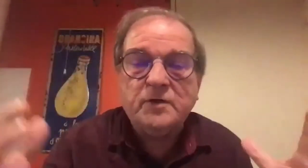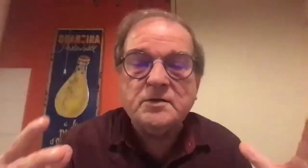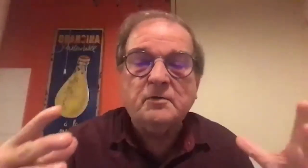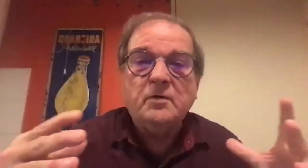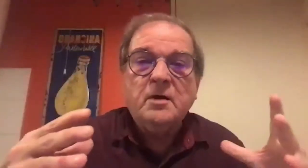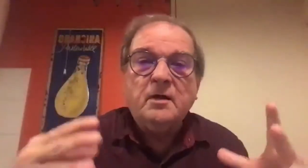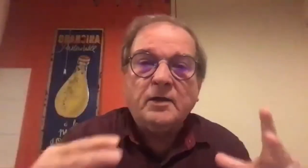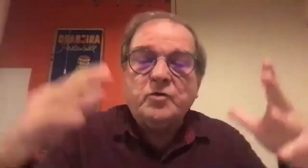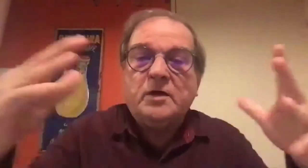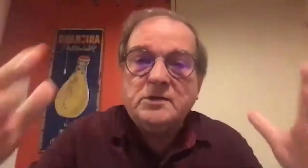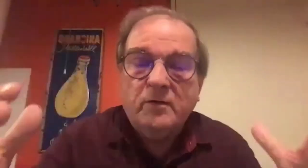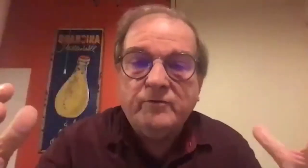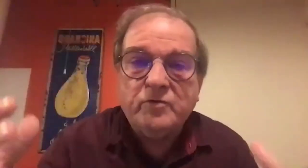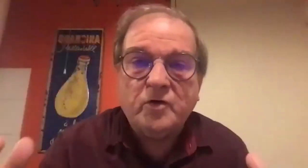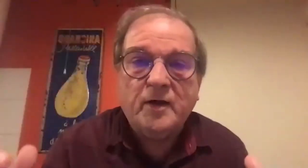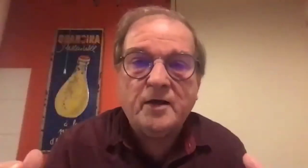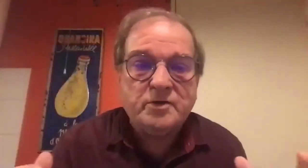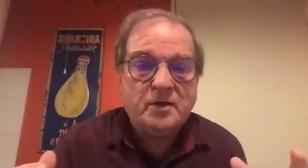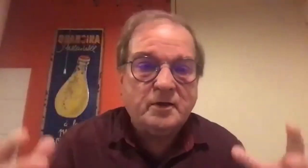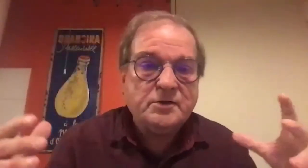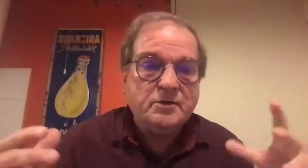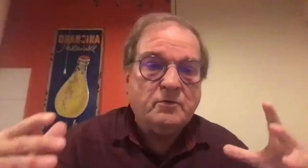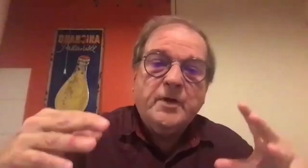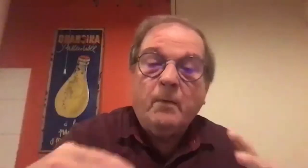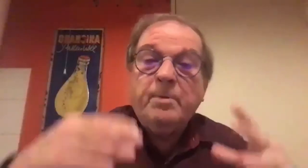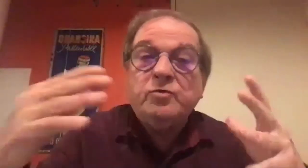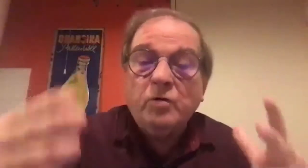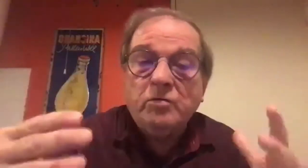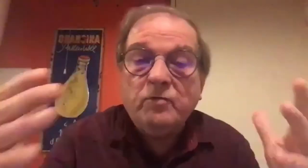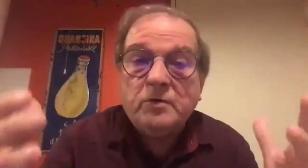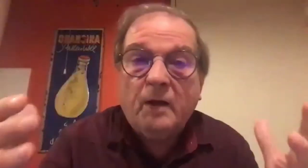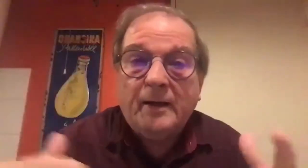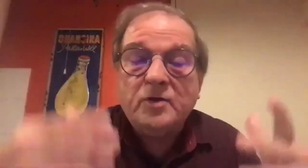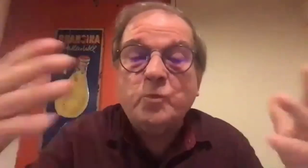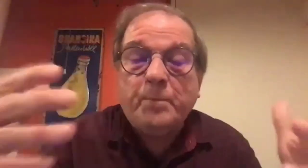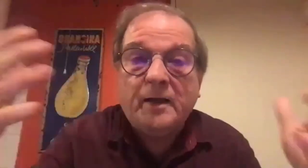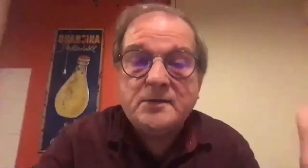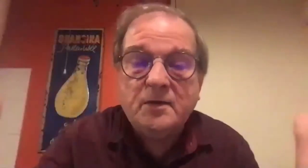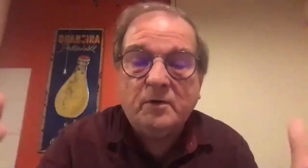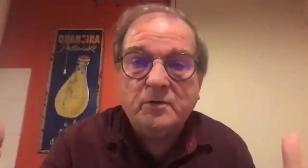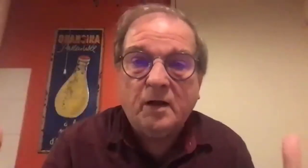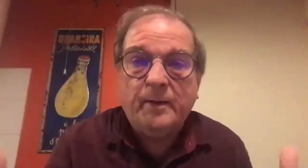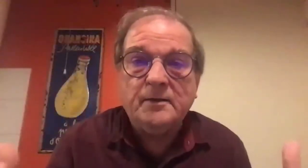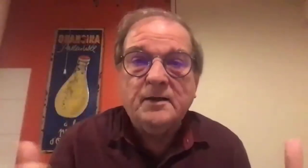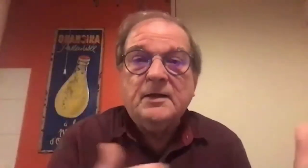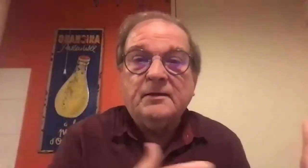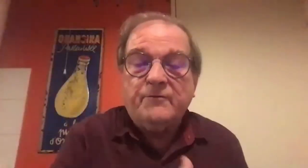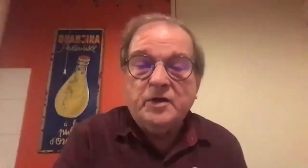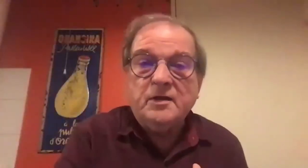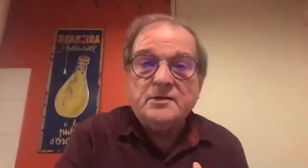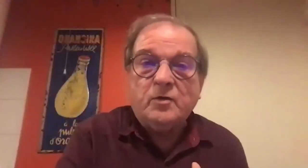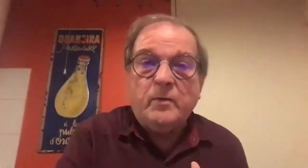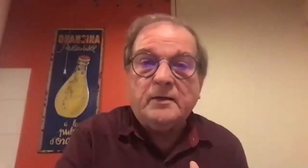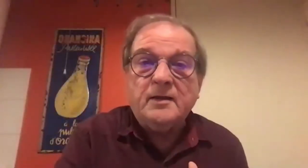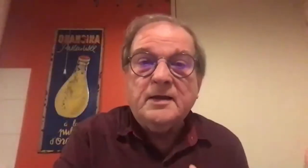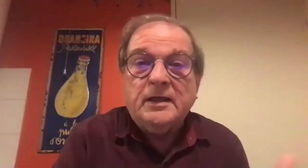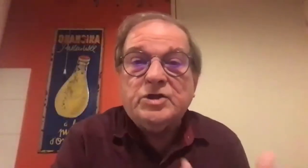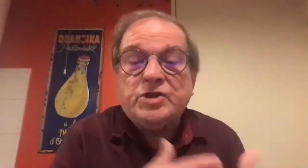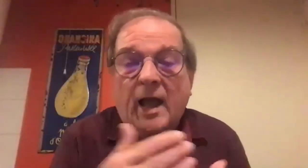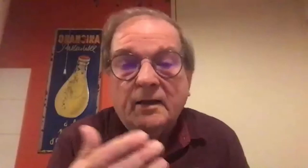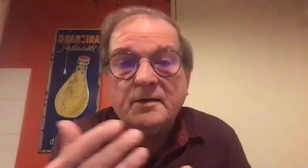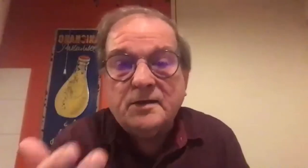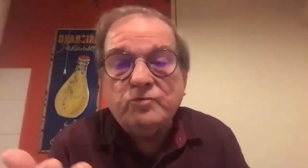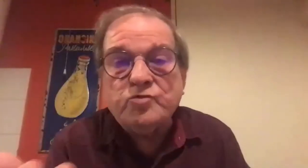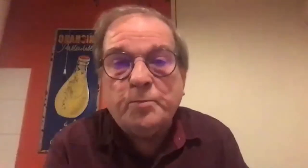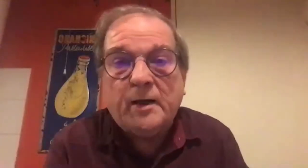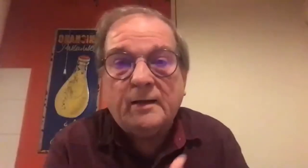da fundação, a insurreição revolucionária de 1935, o abandono da luta armada e a superação da luta armada definida em 1950 e